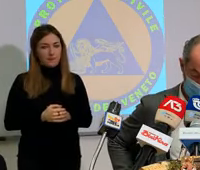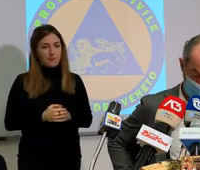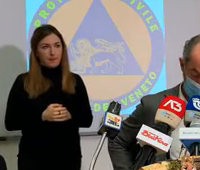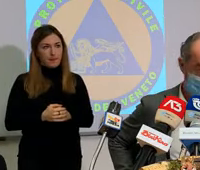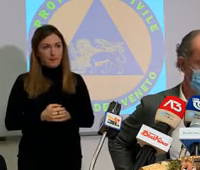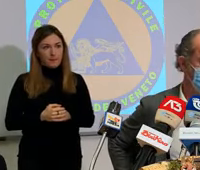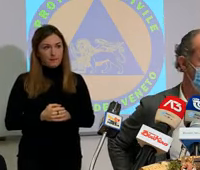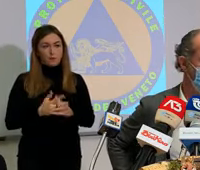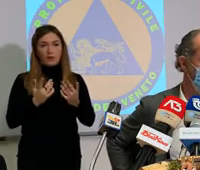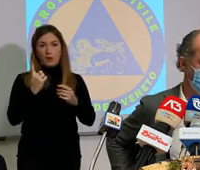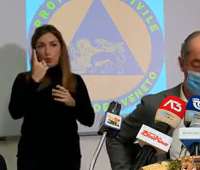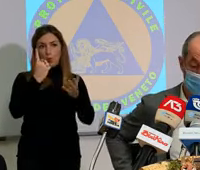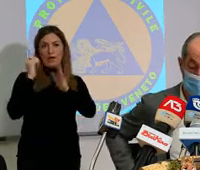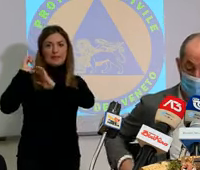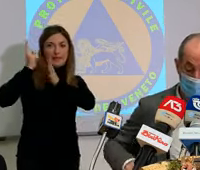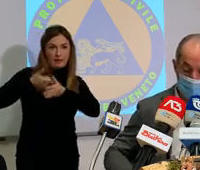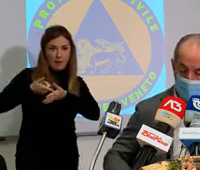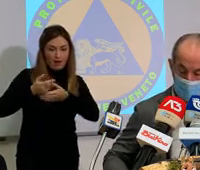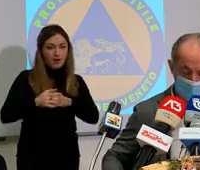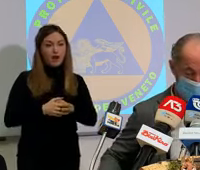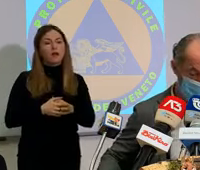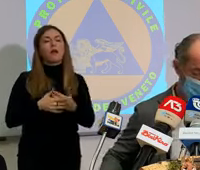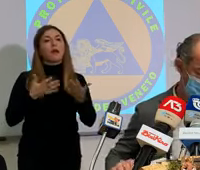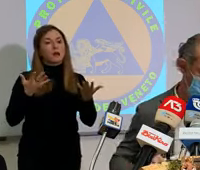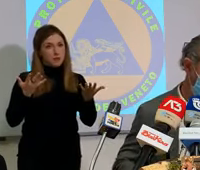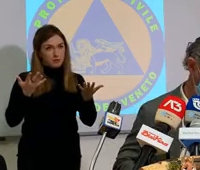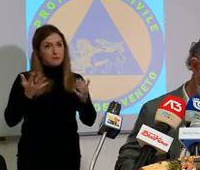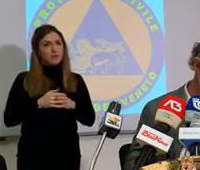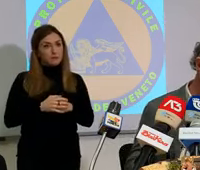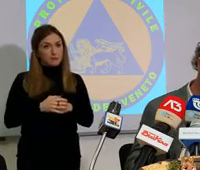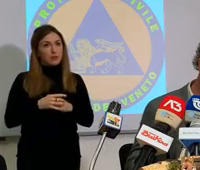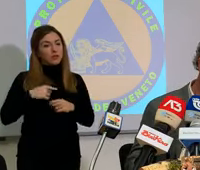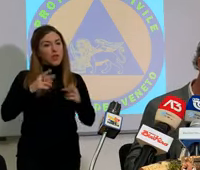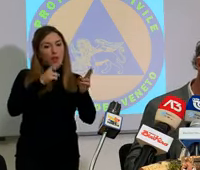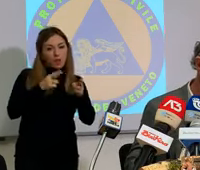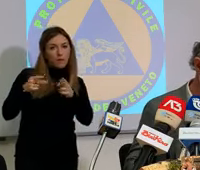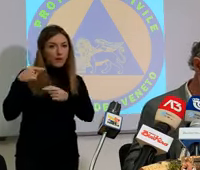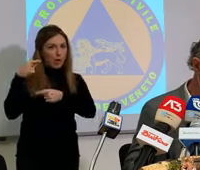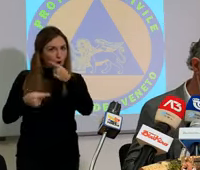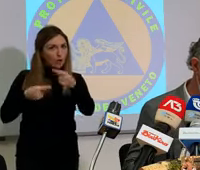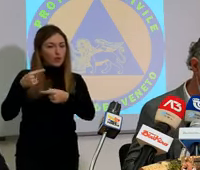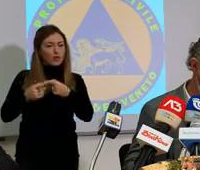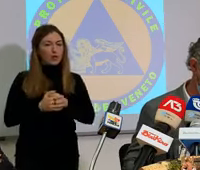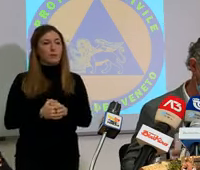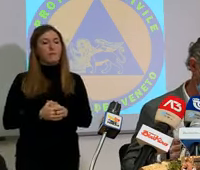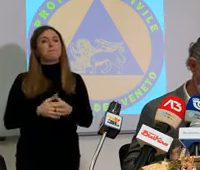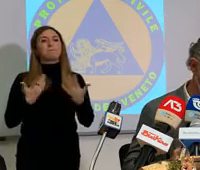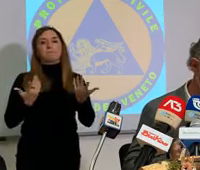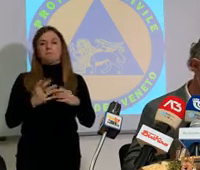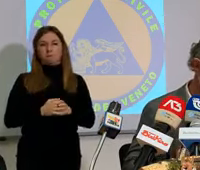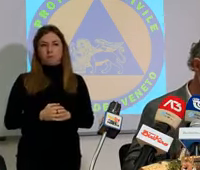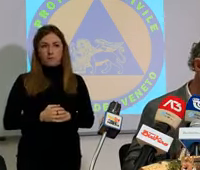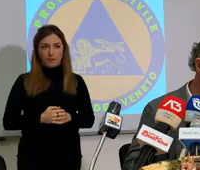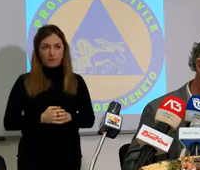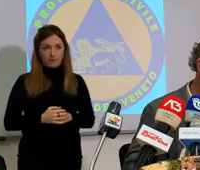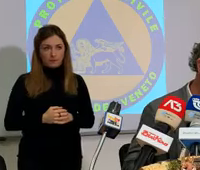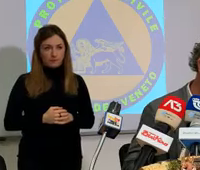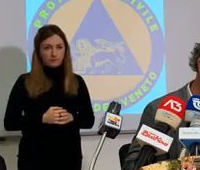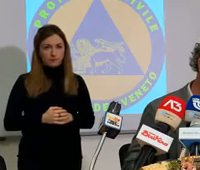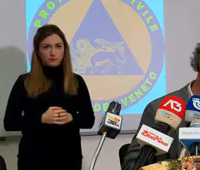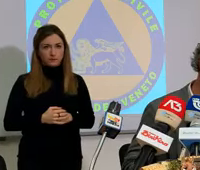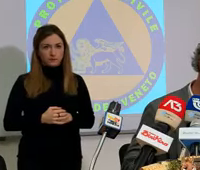di una settimana quindi noi continuiamo anche con i ricordi allora i temi i temi quali sono i temi